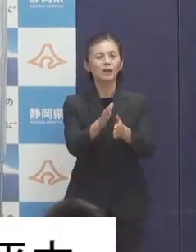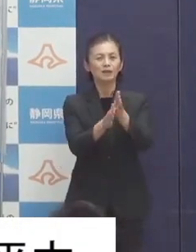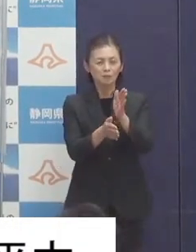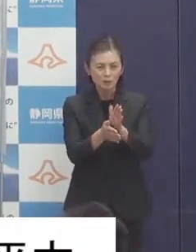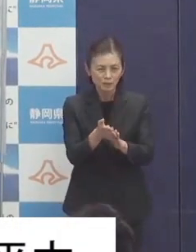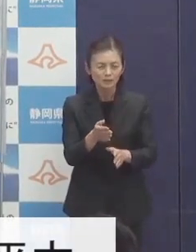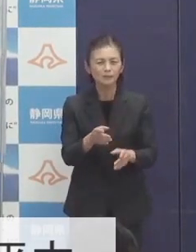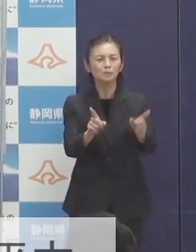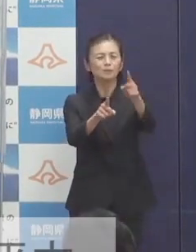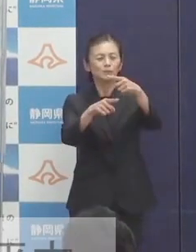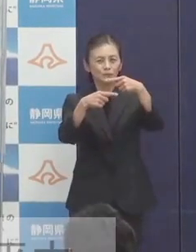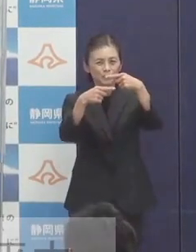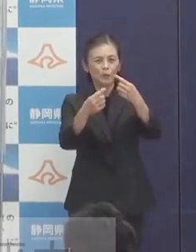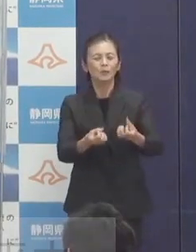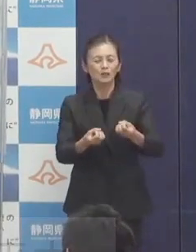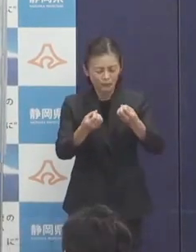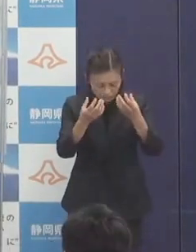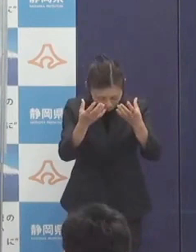おはようございまして、